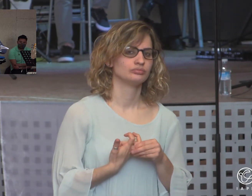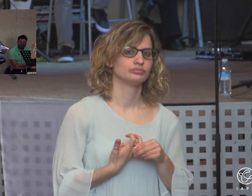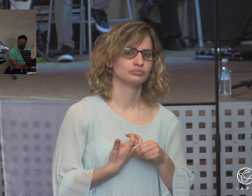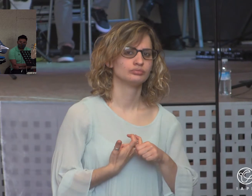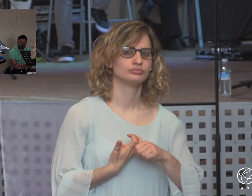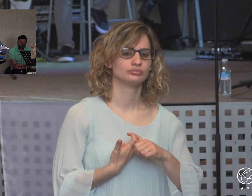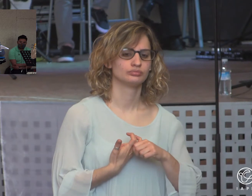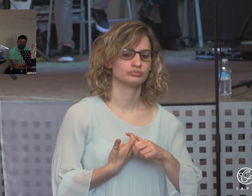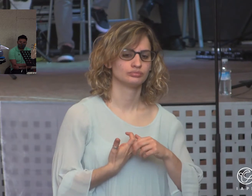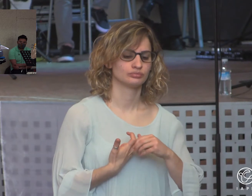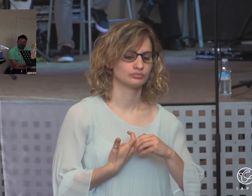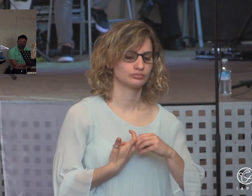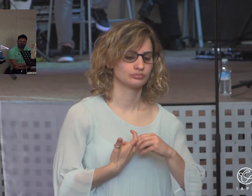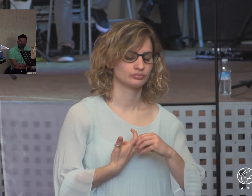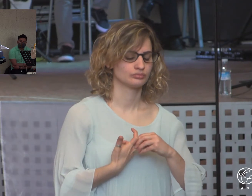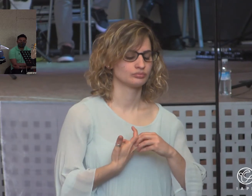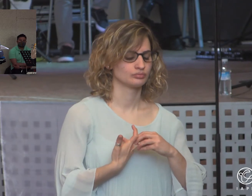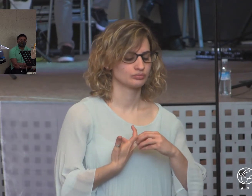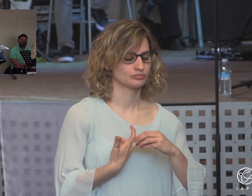Aleluya.